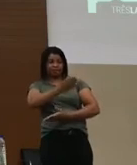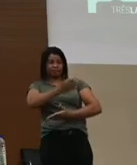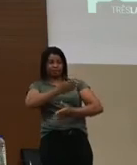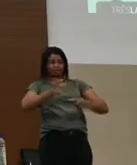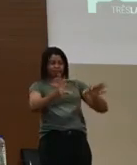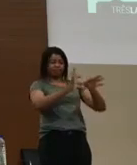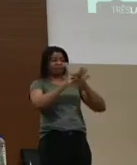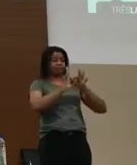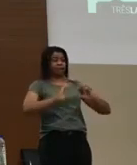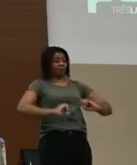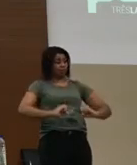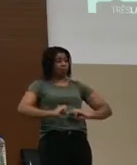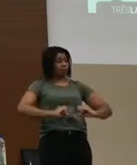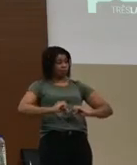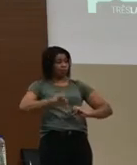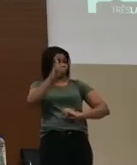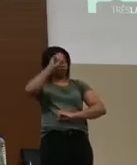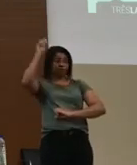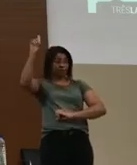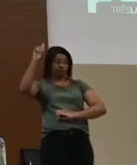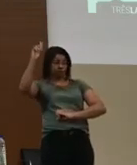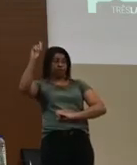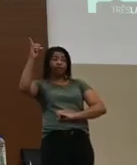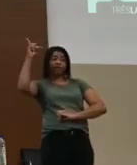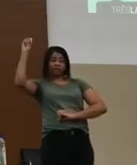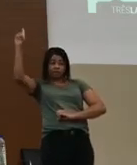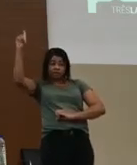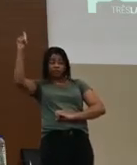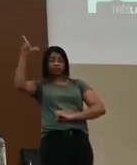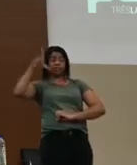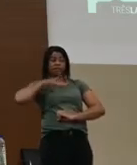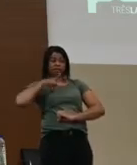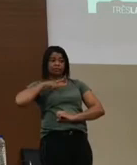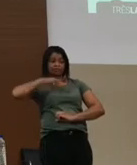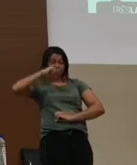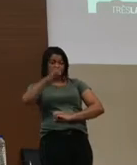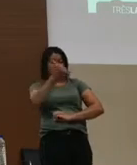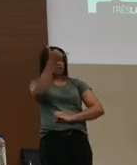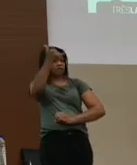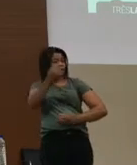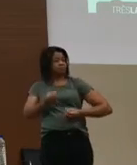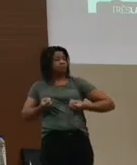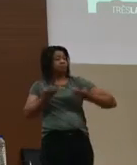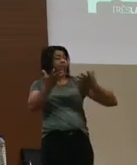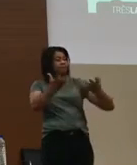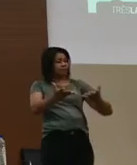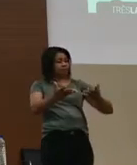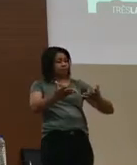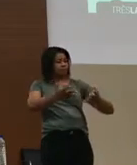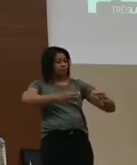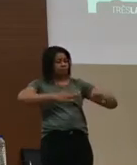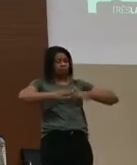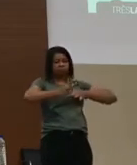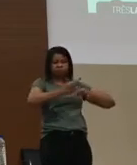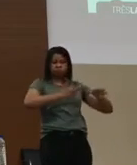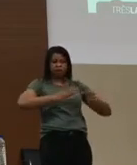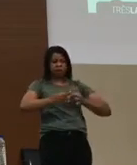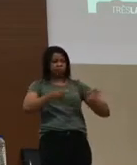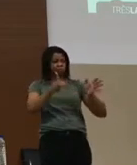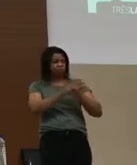missão. Deus tem um plano. Deus te deu o privilégio de participar do grande projeto